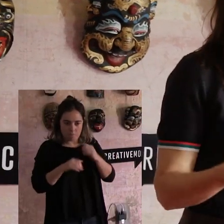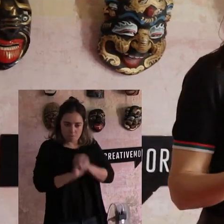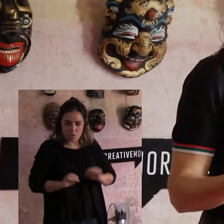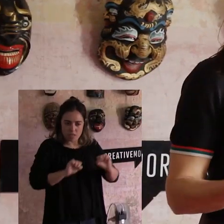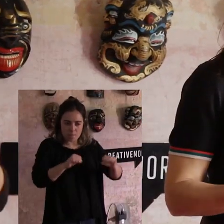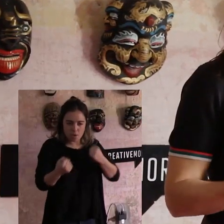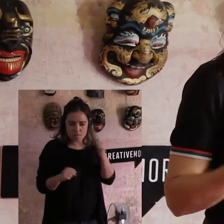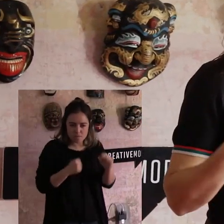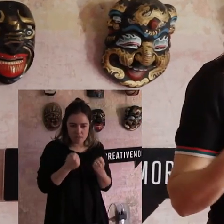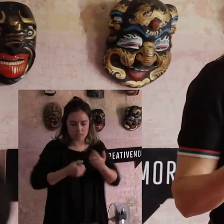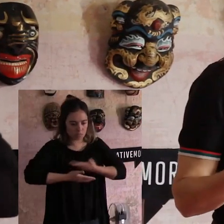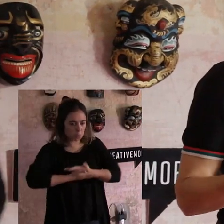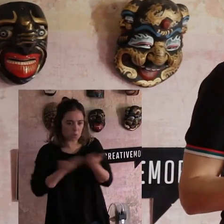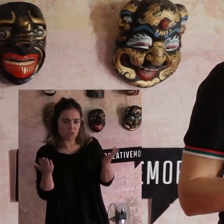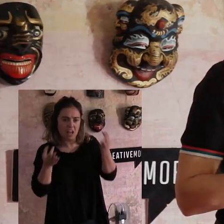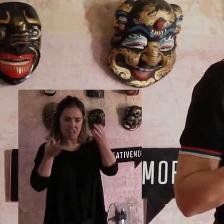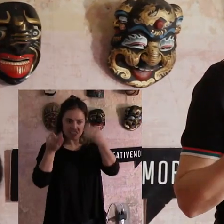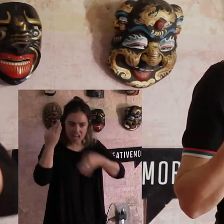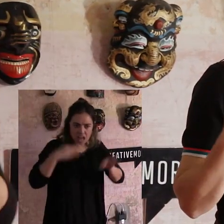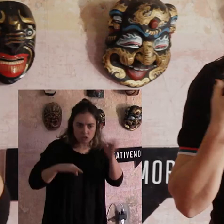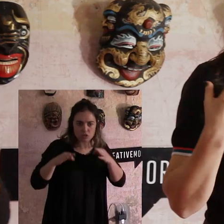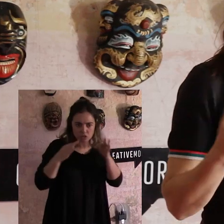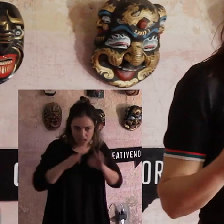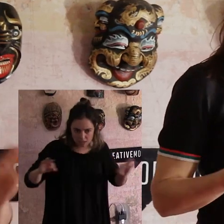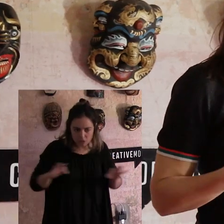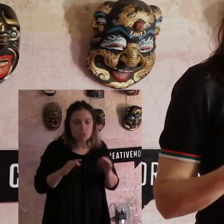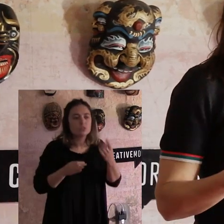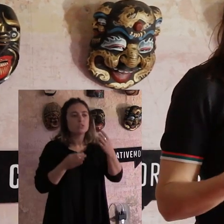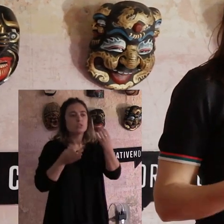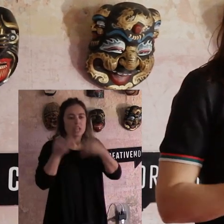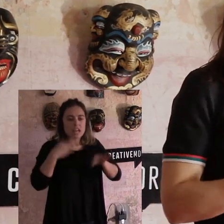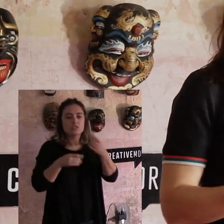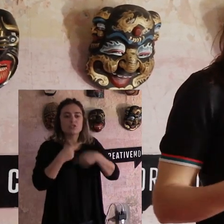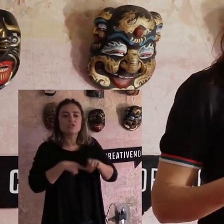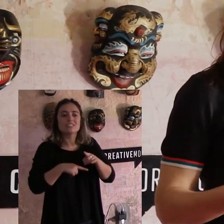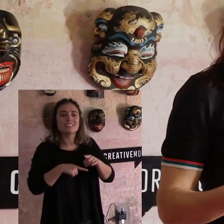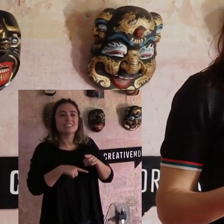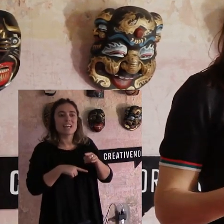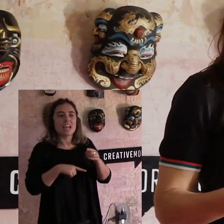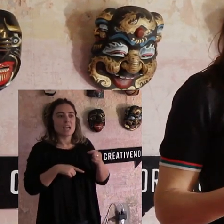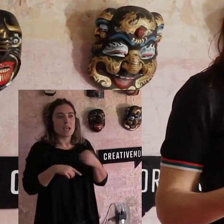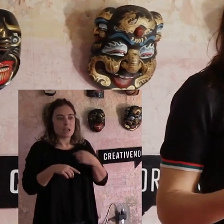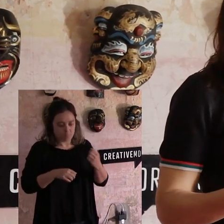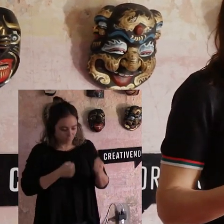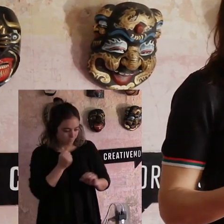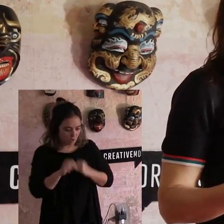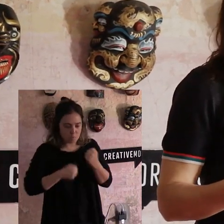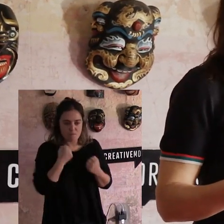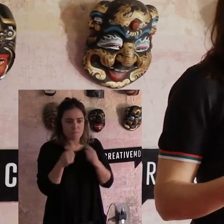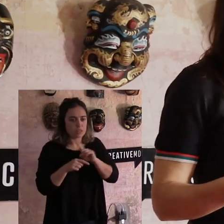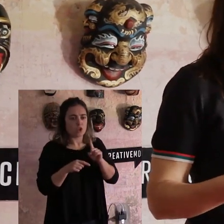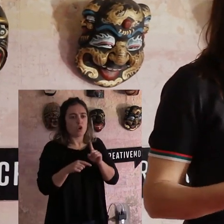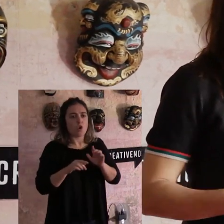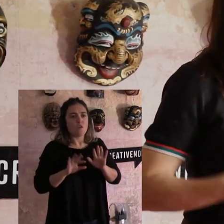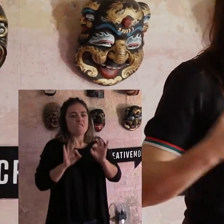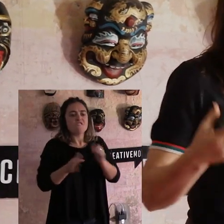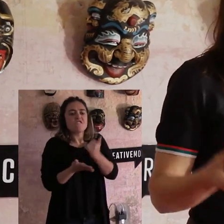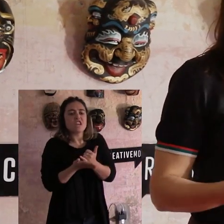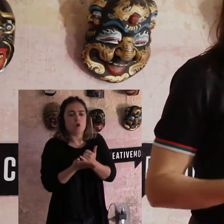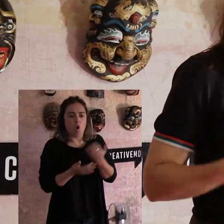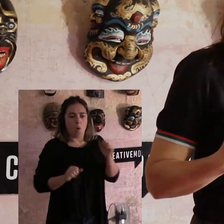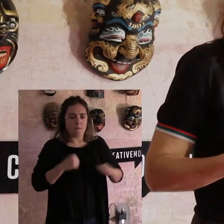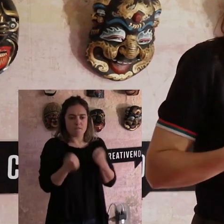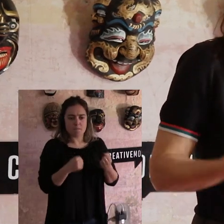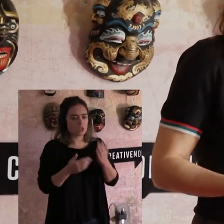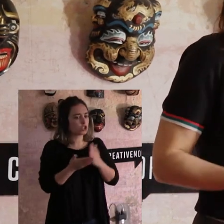nuevo espectáculo. Era todo a través de la improvisación, intérprete creador, no era algo que se te fijaba. Y